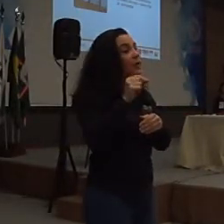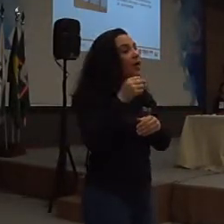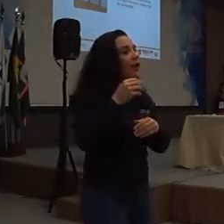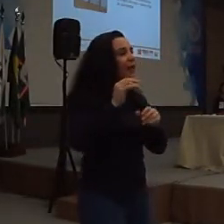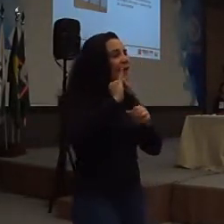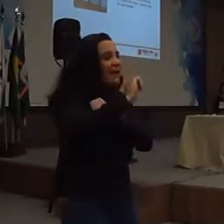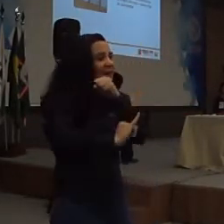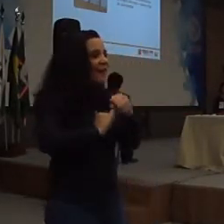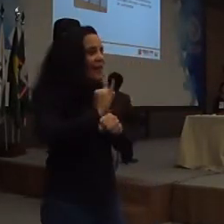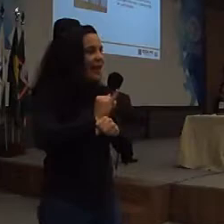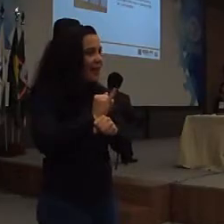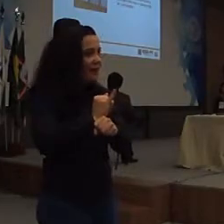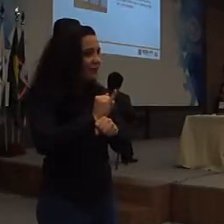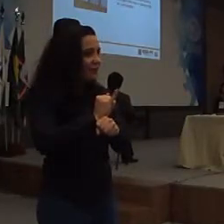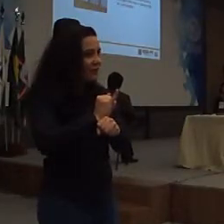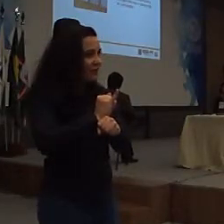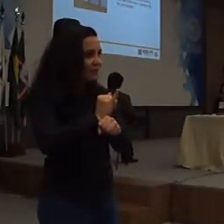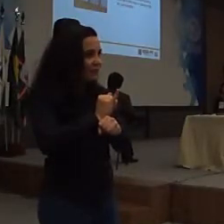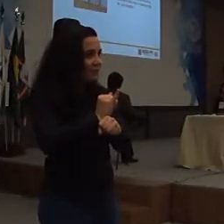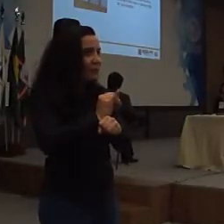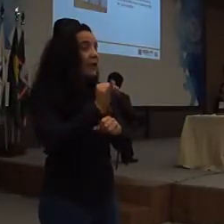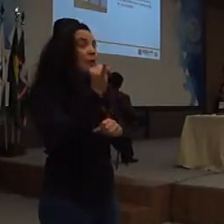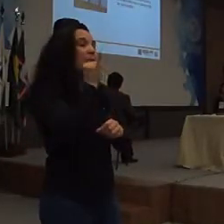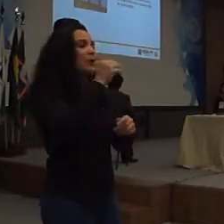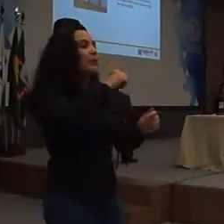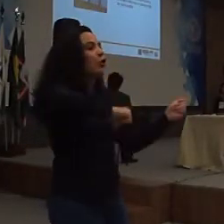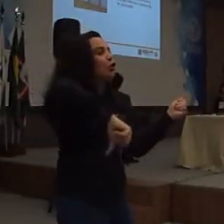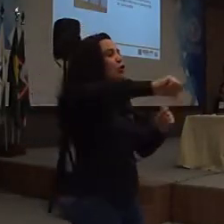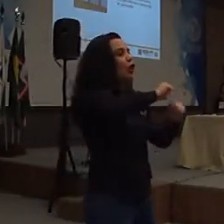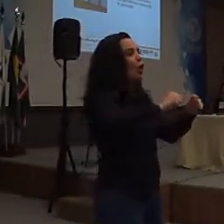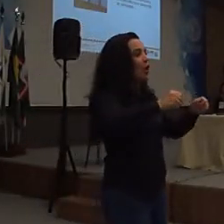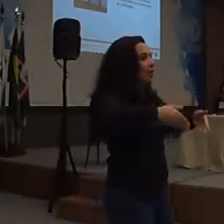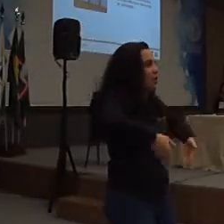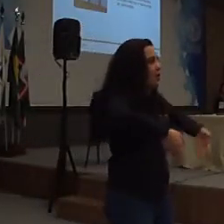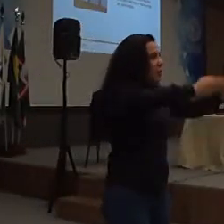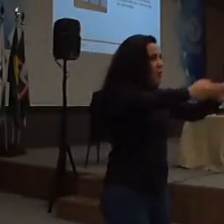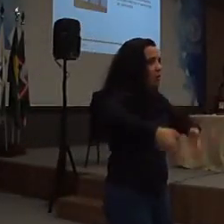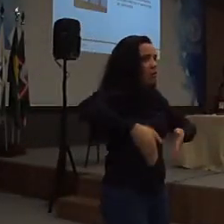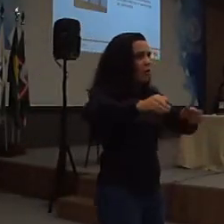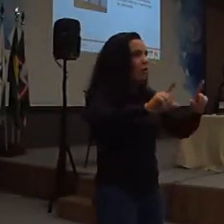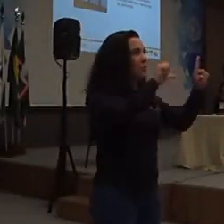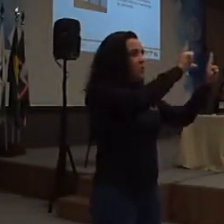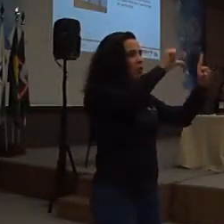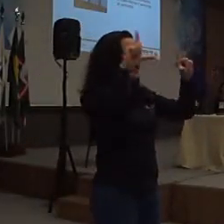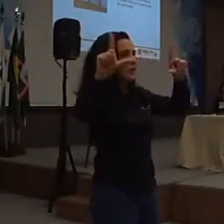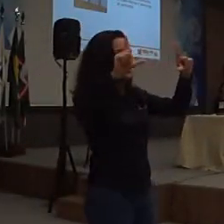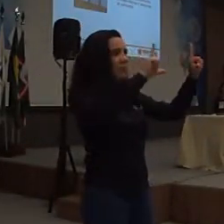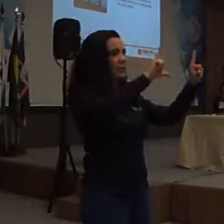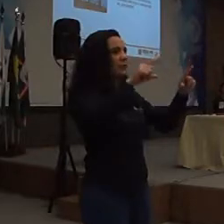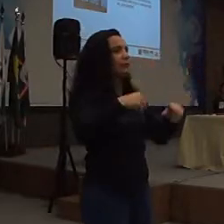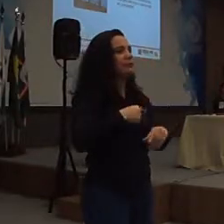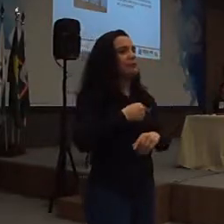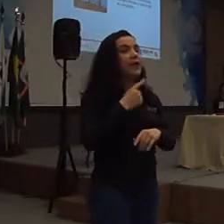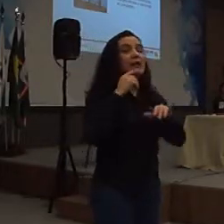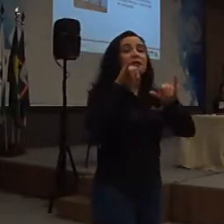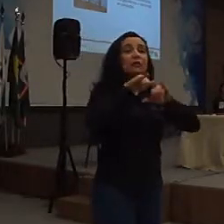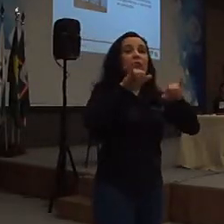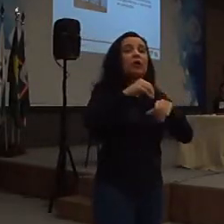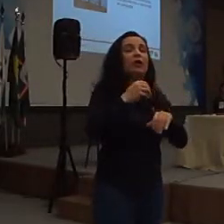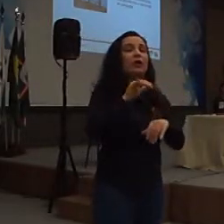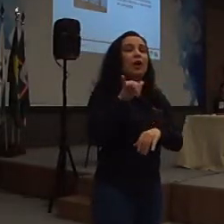suficiente. Troca-se o portão do voo, então a moça está mais bonita, fala lá, senhores passageiros do